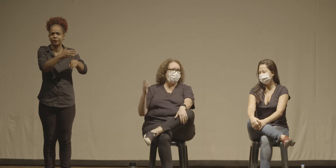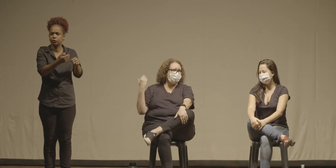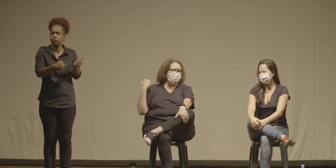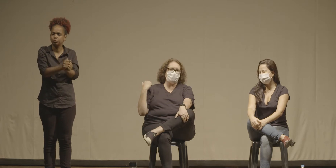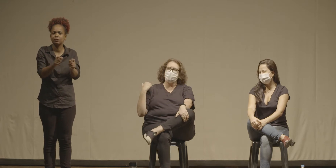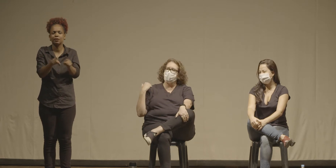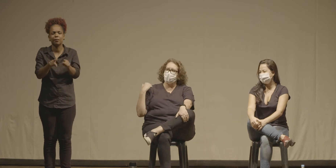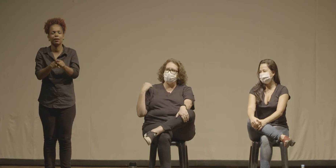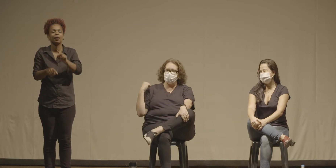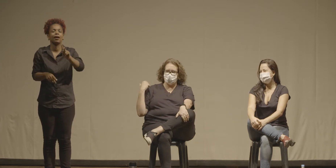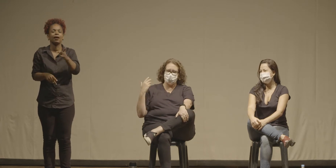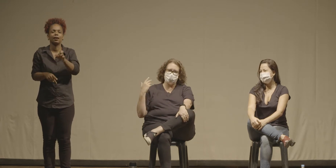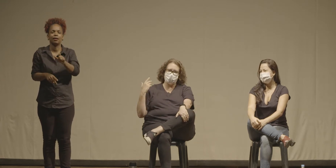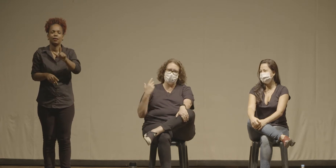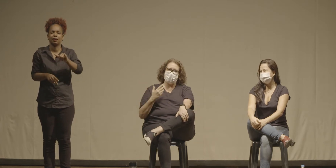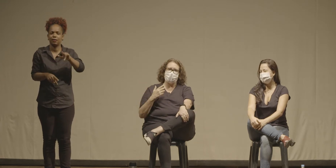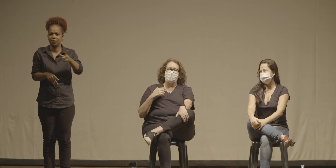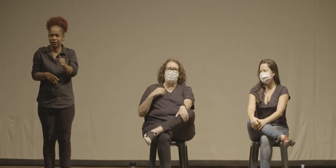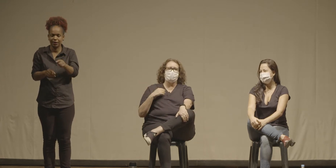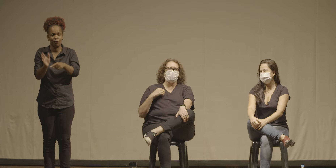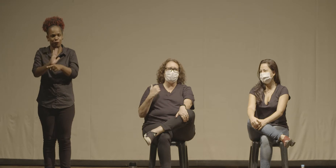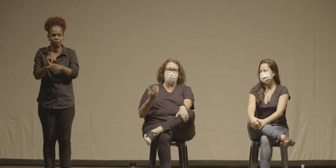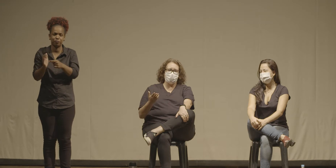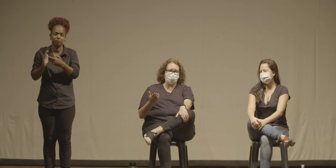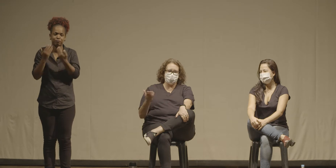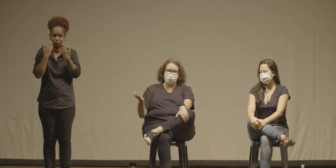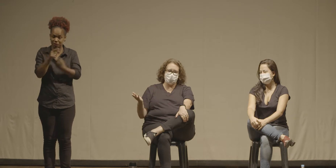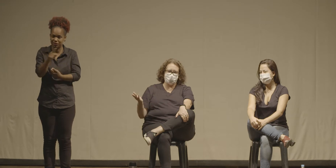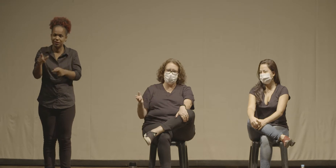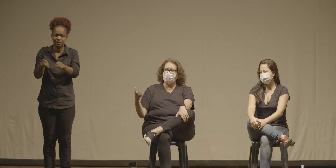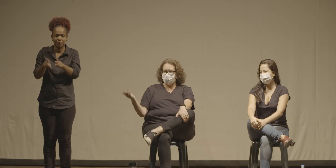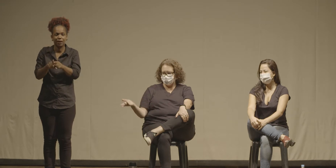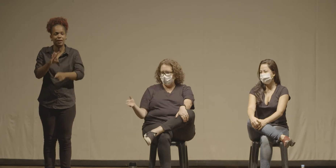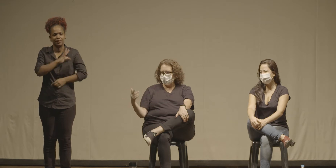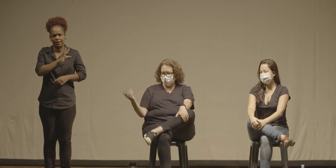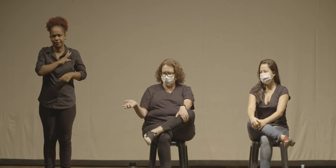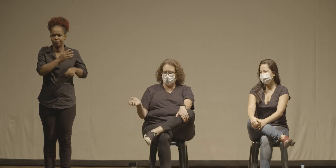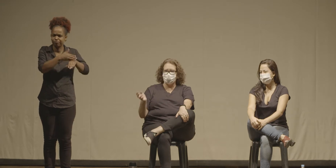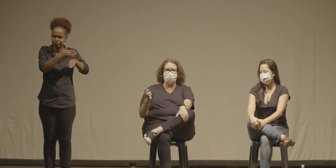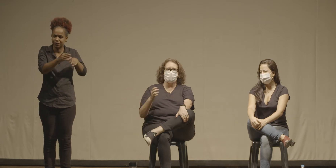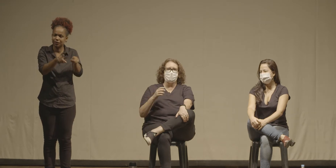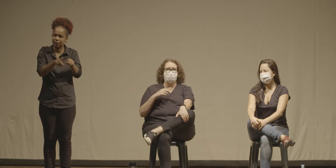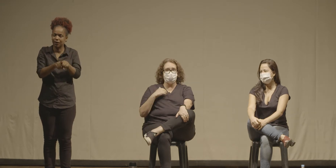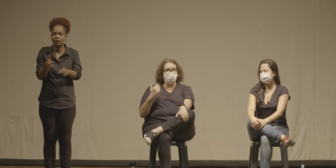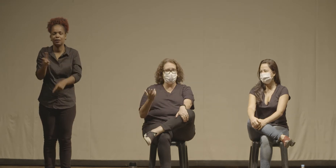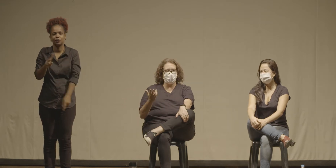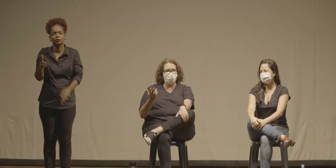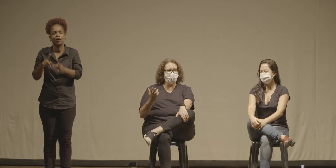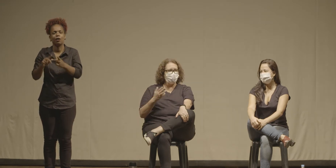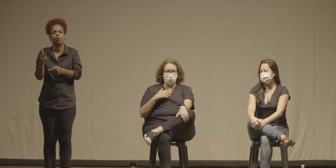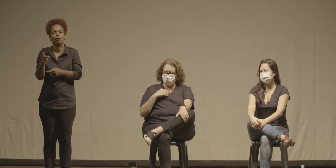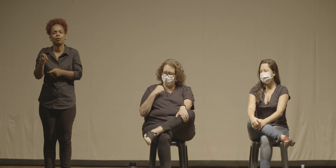Helena Cardoso e a Heleninha Campos, que estão no filme também, foram técnicas da seleção brasileira de Paula e Hortência durante